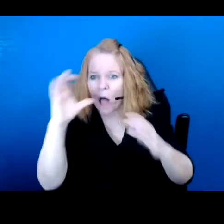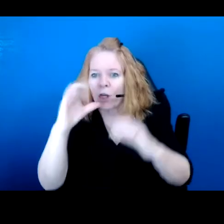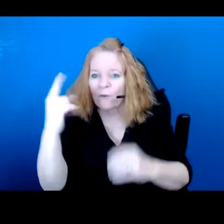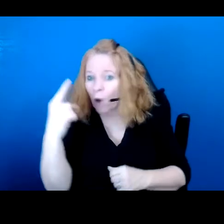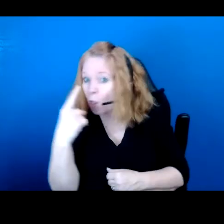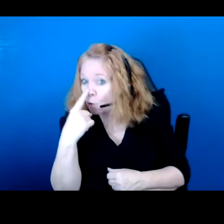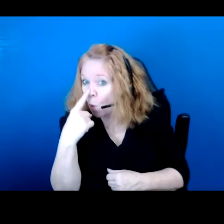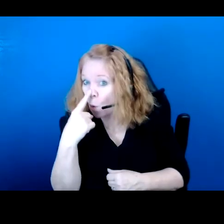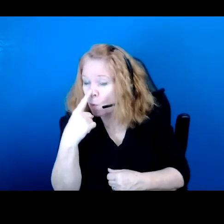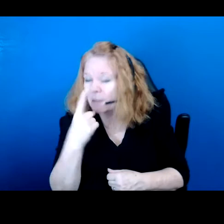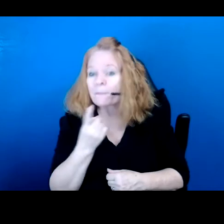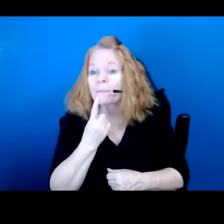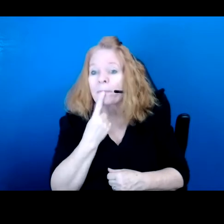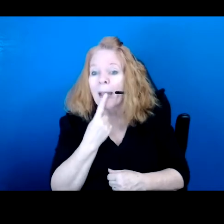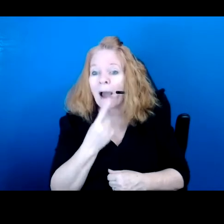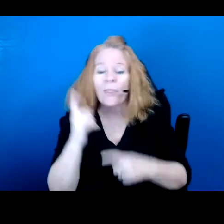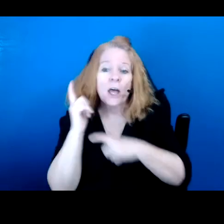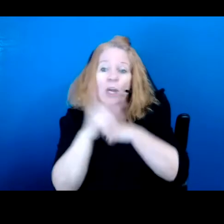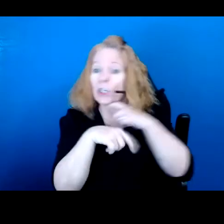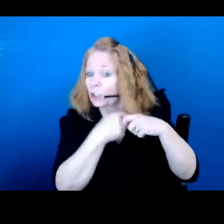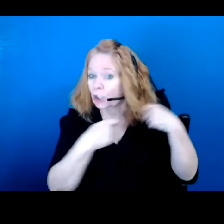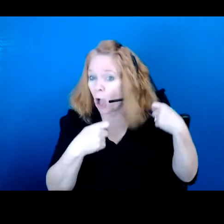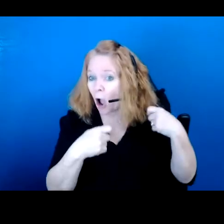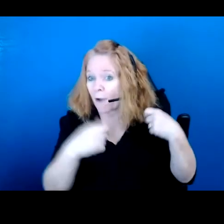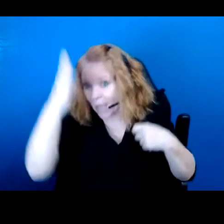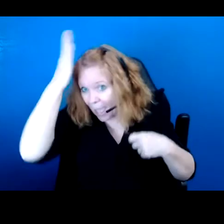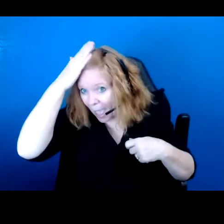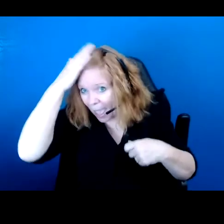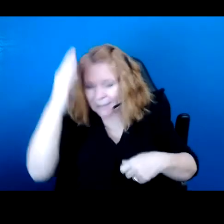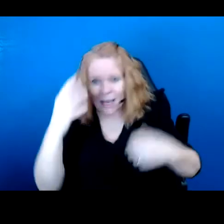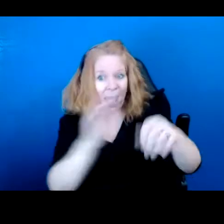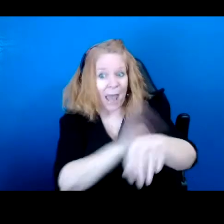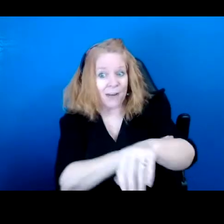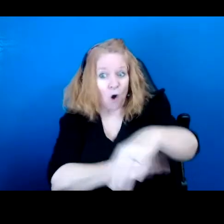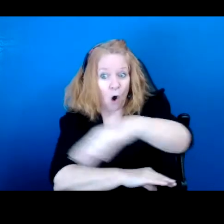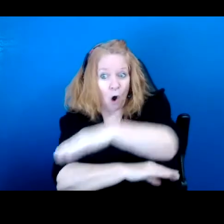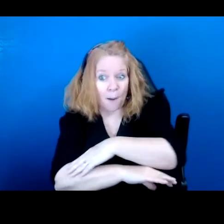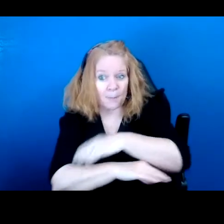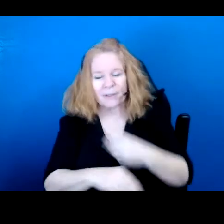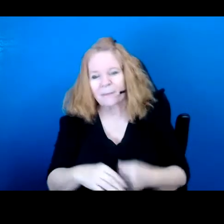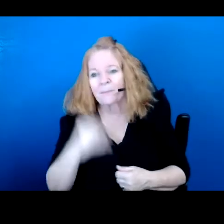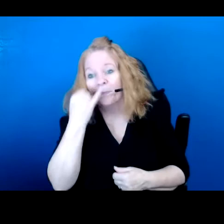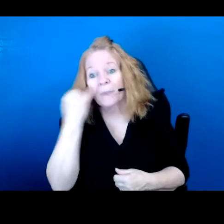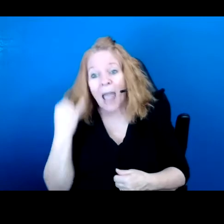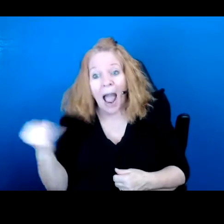los ojos pero entonces nos queda la nariz el sombrero la bufanda y la boca